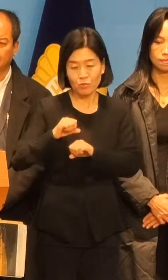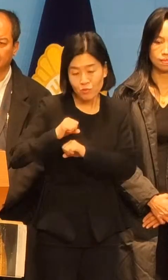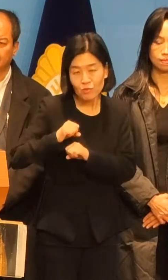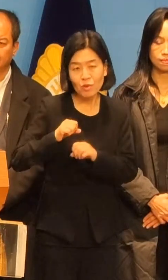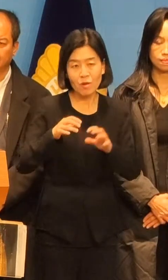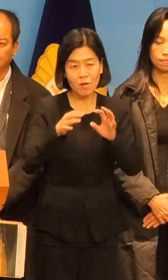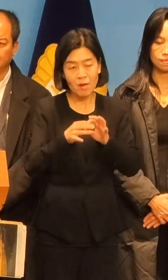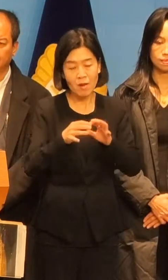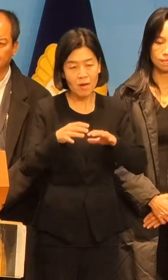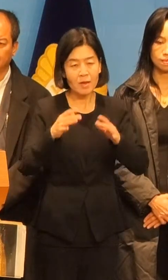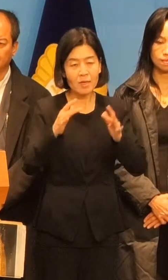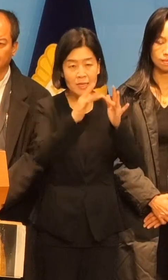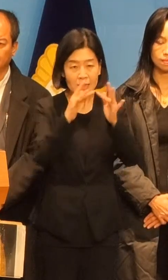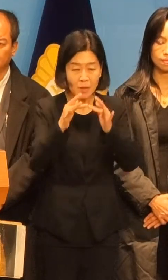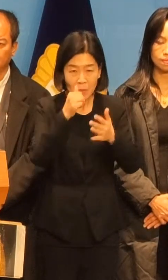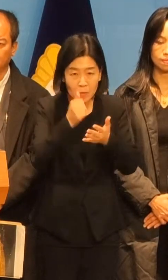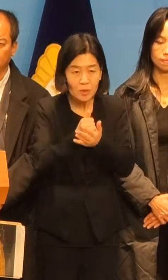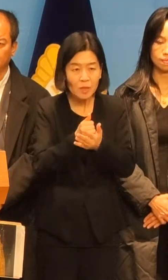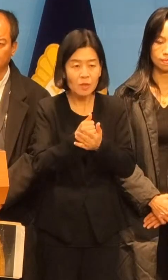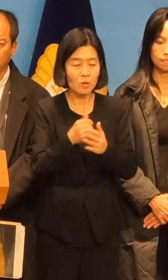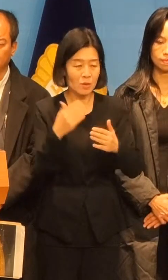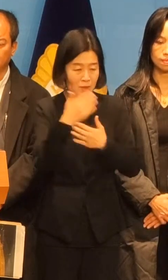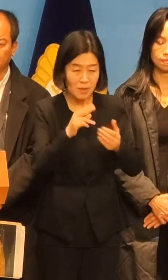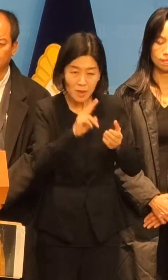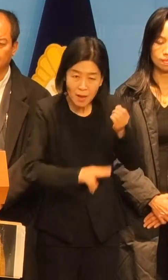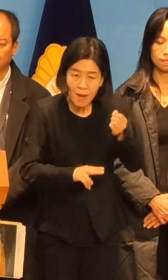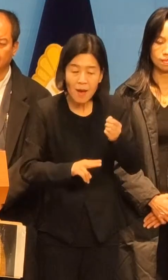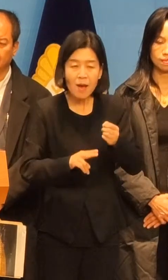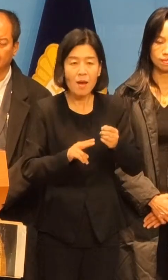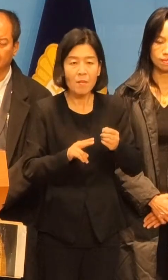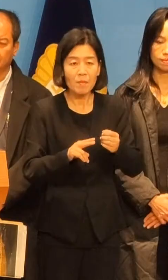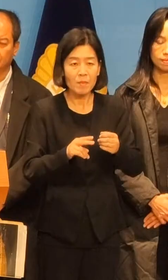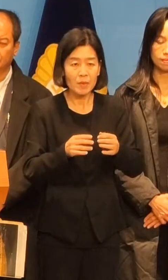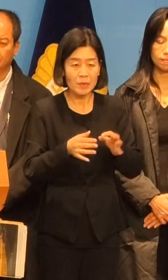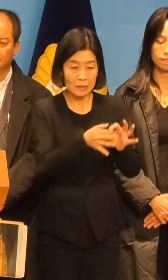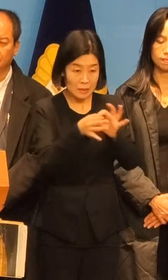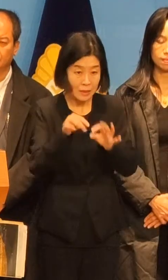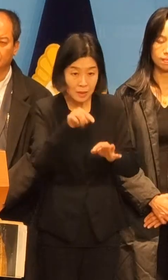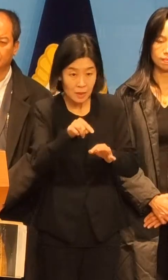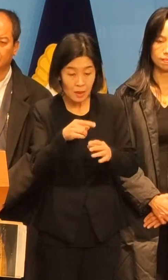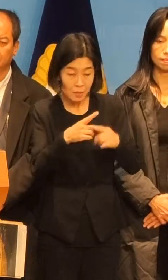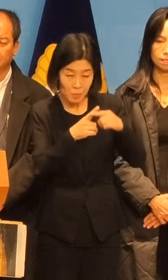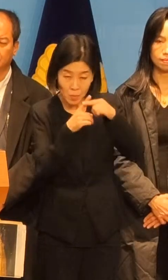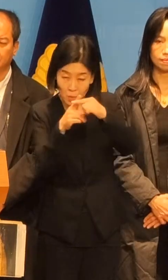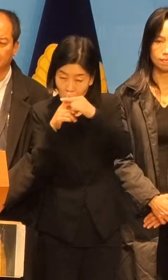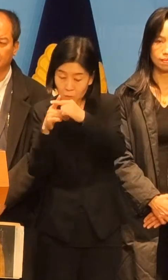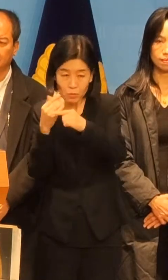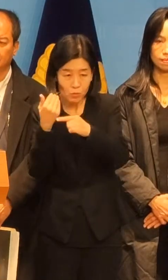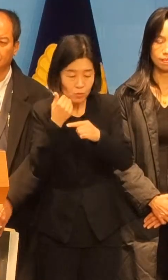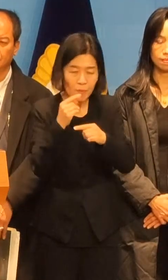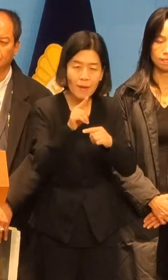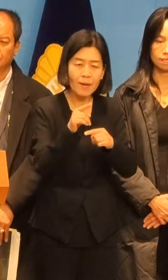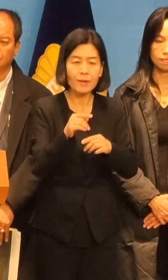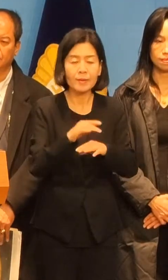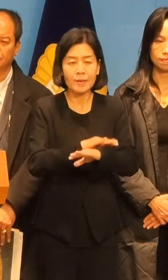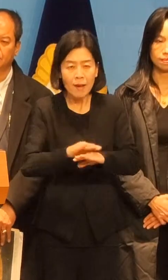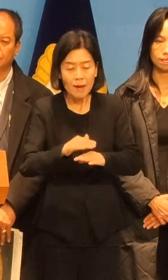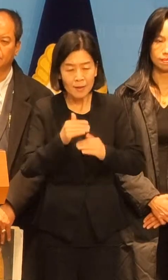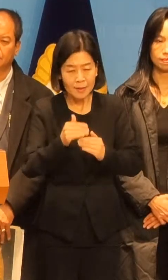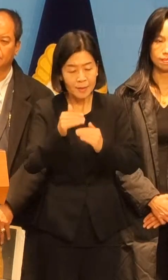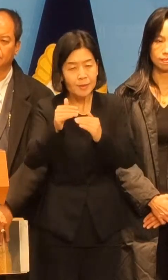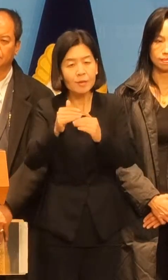범죄 운영자 및 인신매매 네트워크에 대한 표적 체계를 적용하고 이러한 활동에